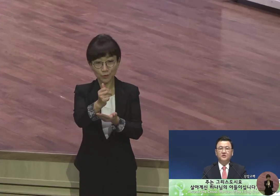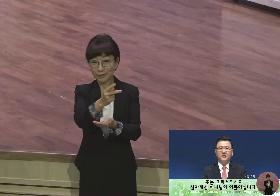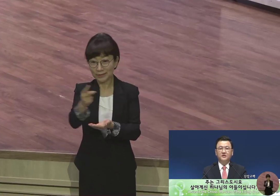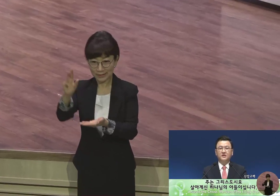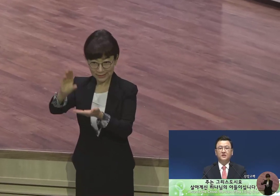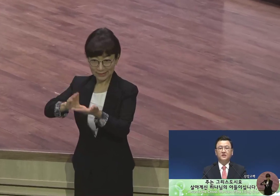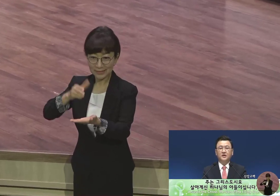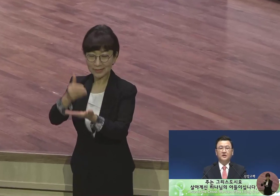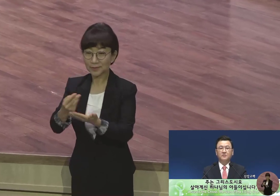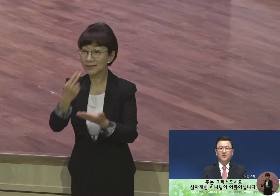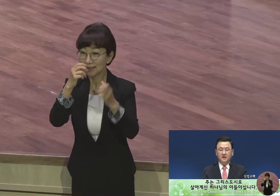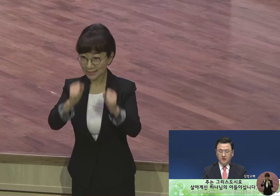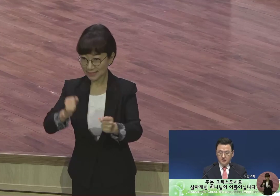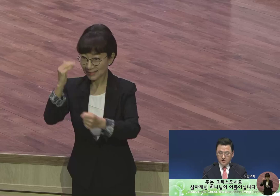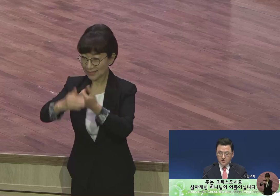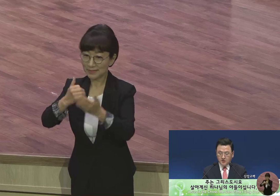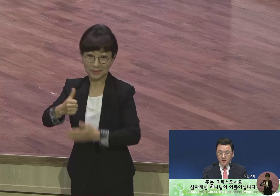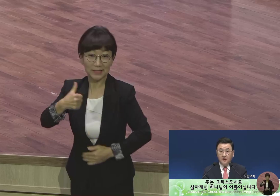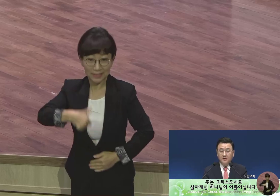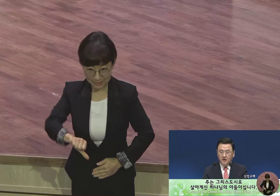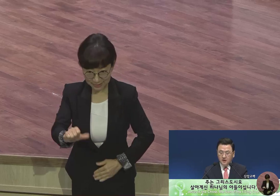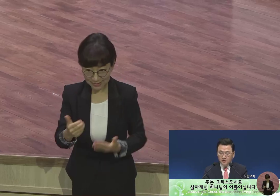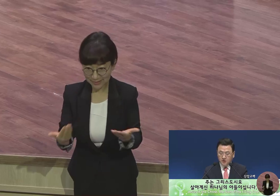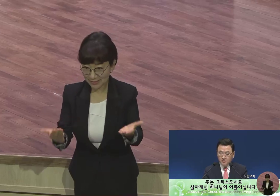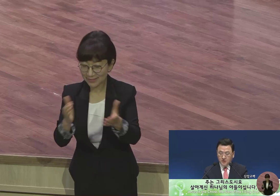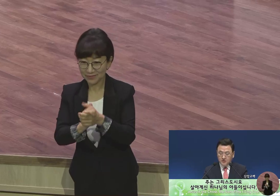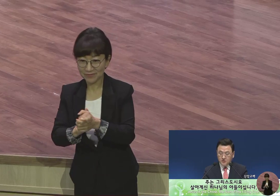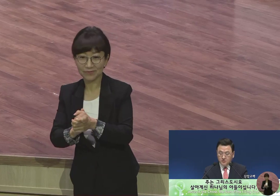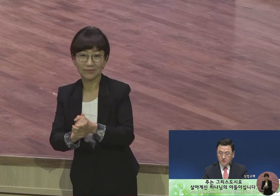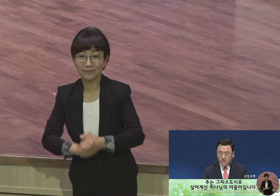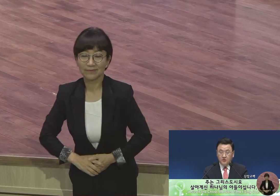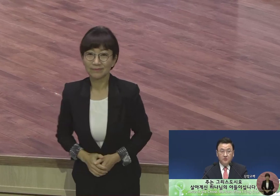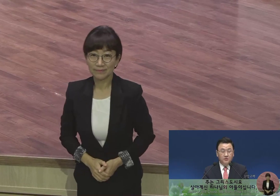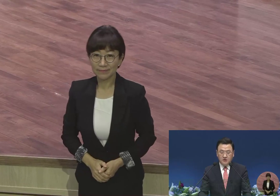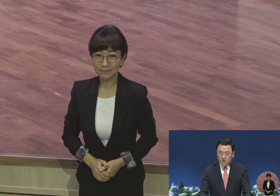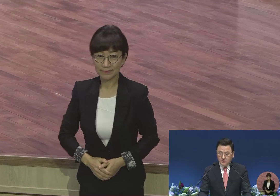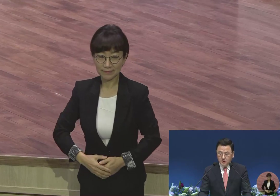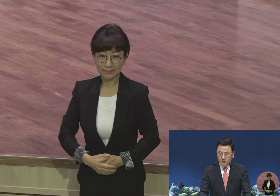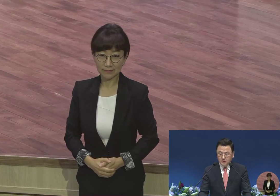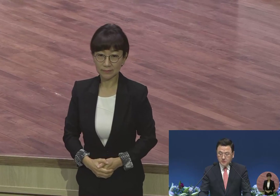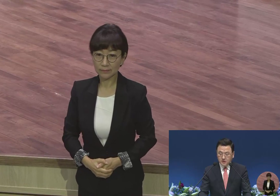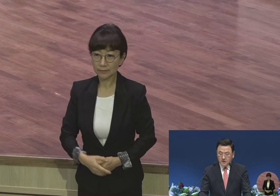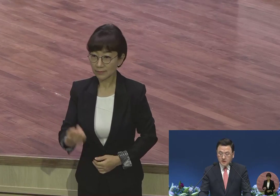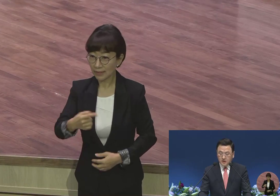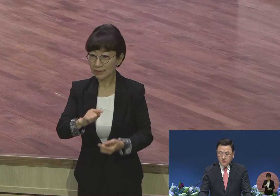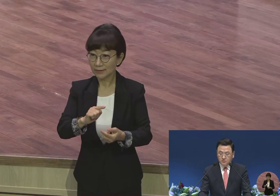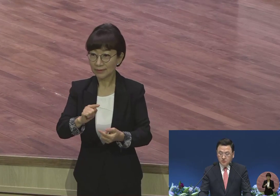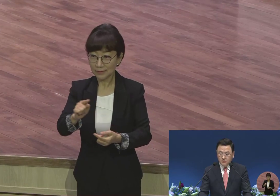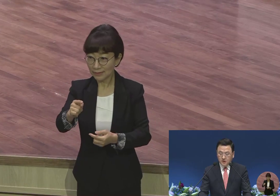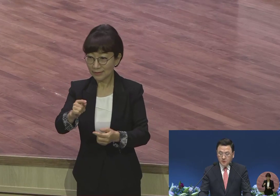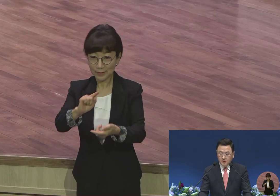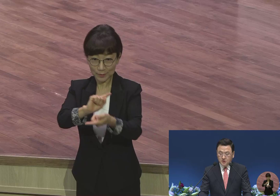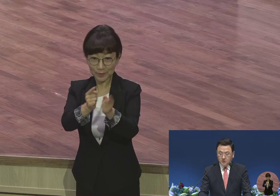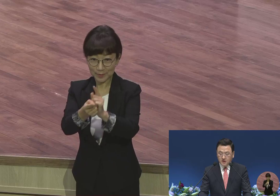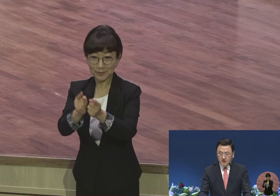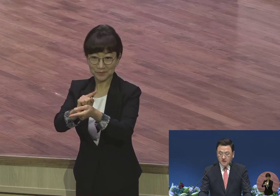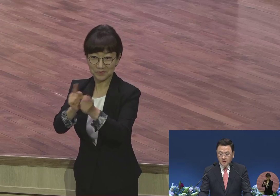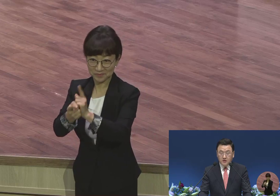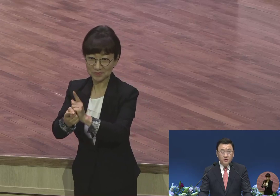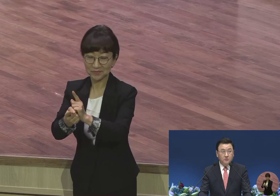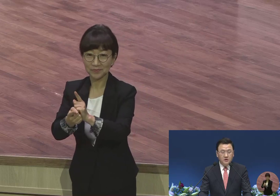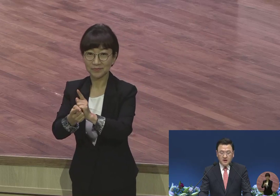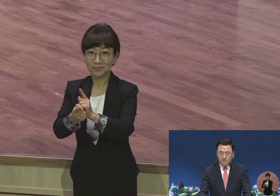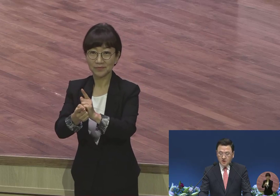그리스도시요 살아계신 하나님의 아들이십니다. 우리 옆에 있는 성도님 그리고 잠옷실 장인전문교회 해외